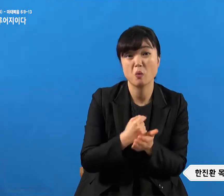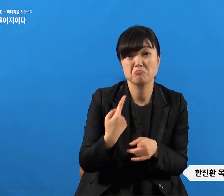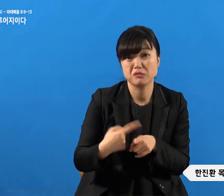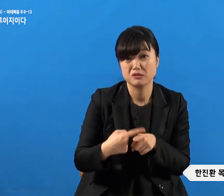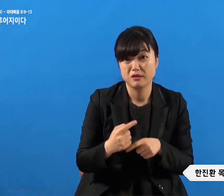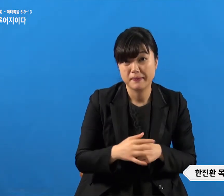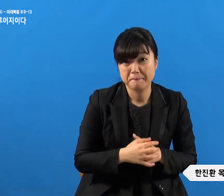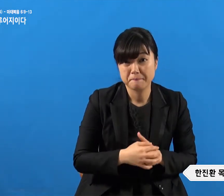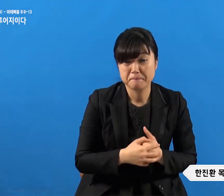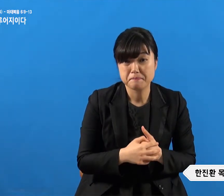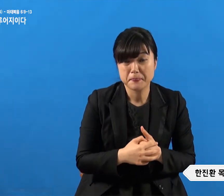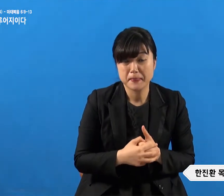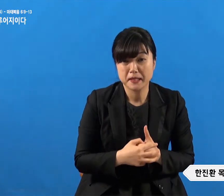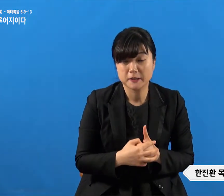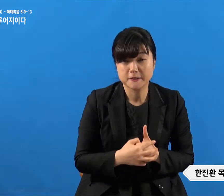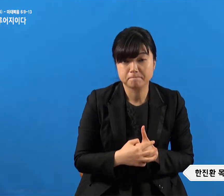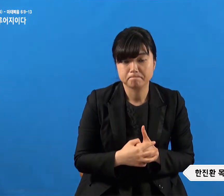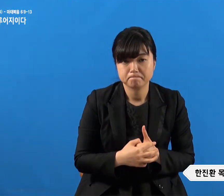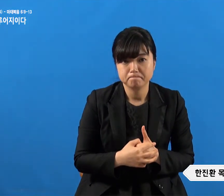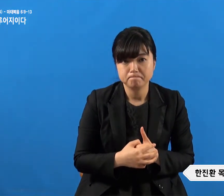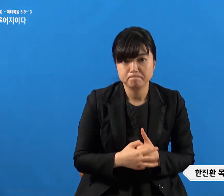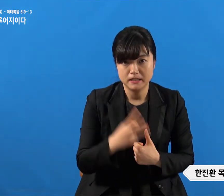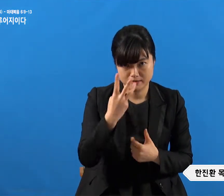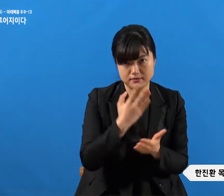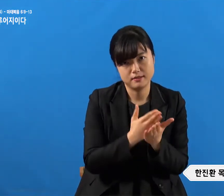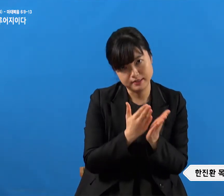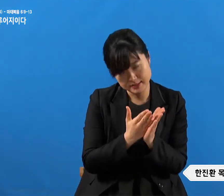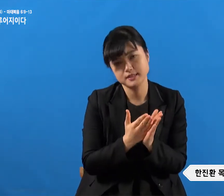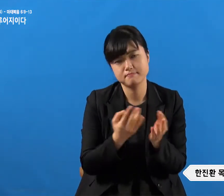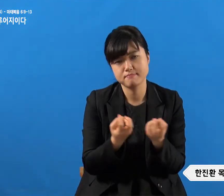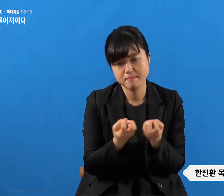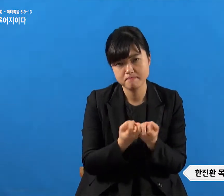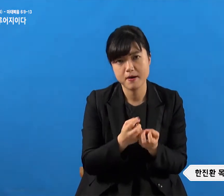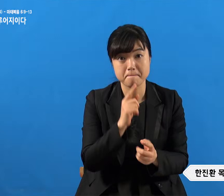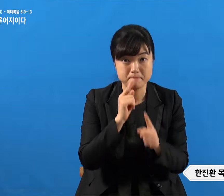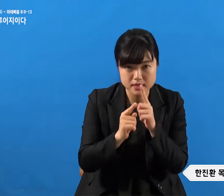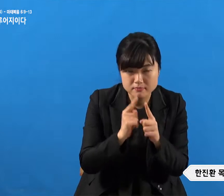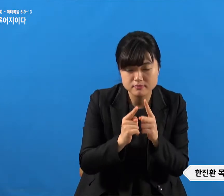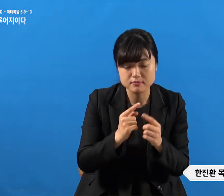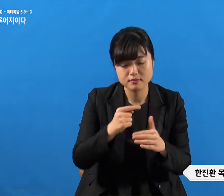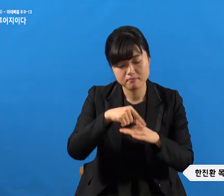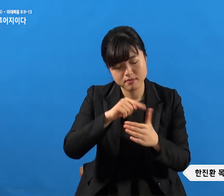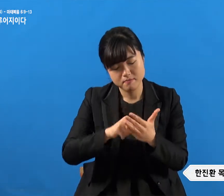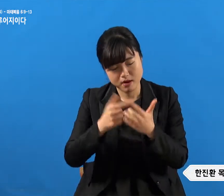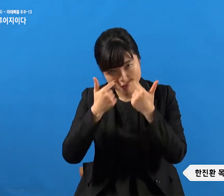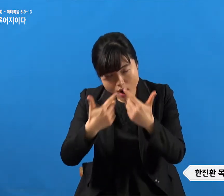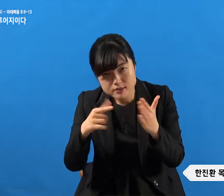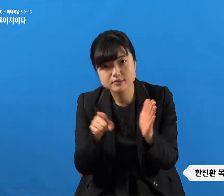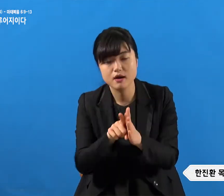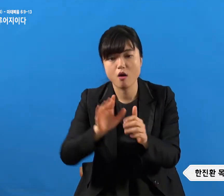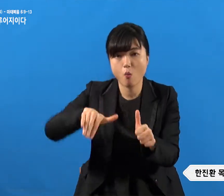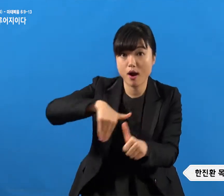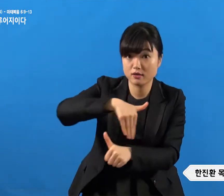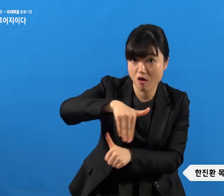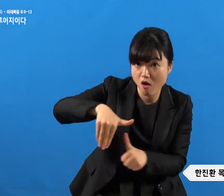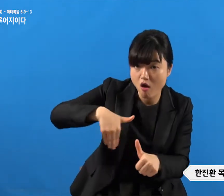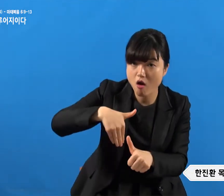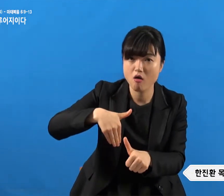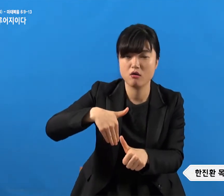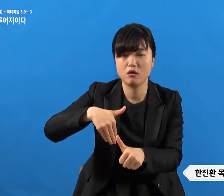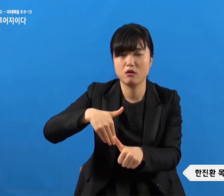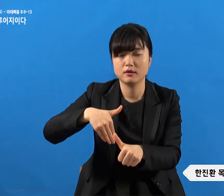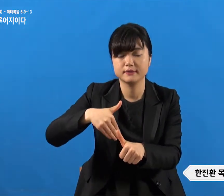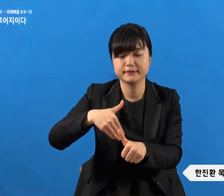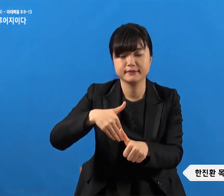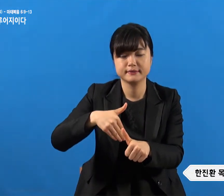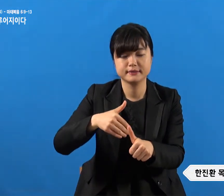점치는 것과 비슷합니다. 3가지 방편, 말씀과 내적인 확신과 환경,